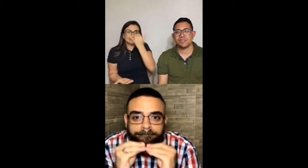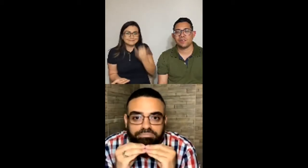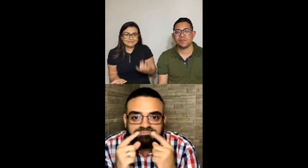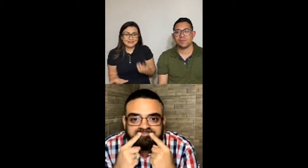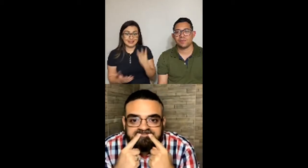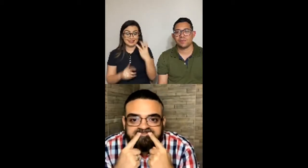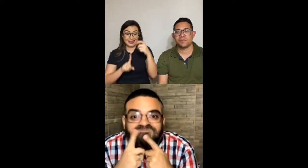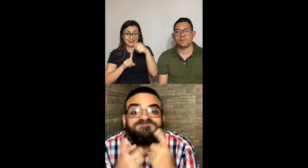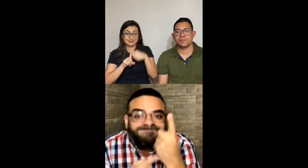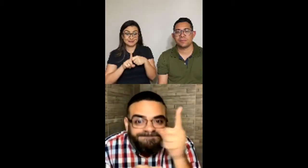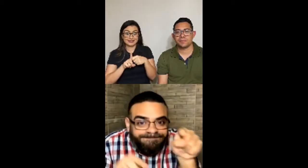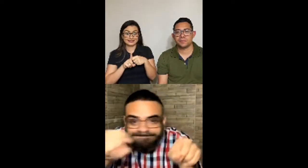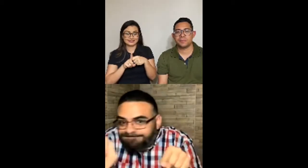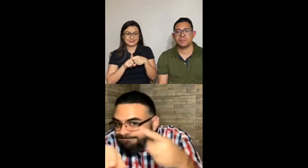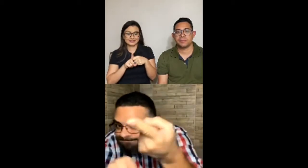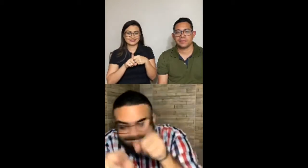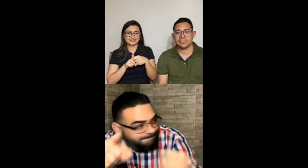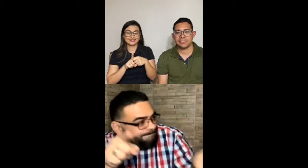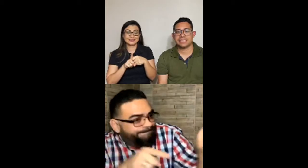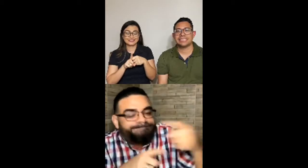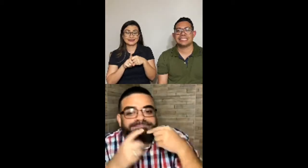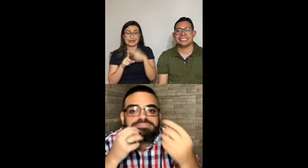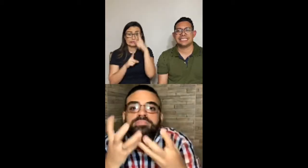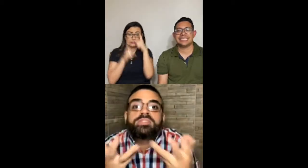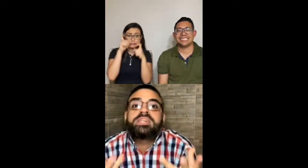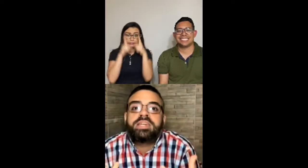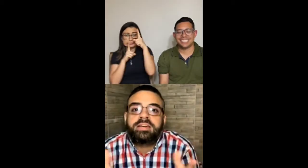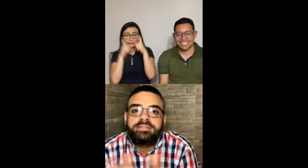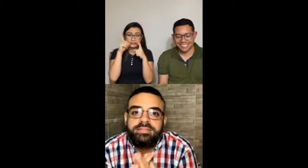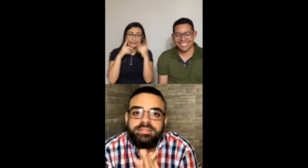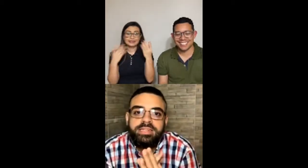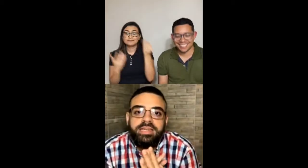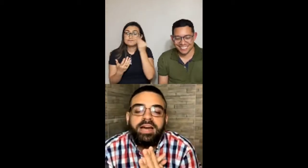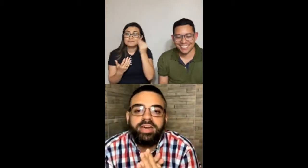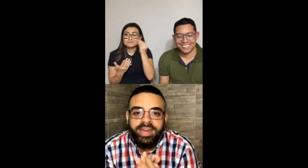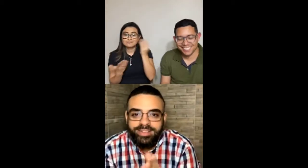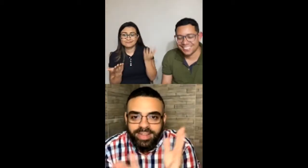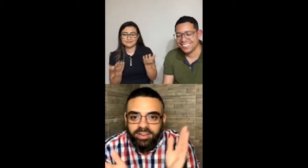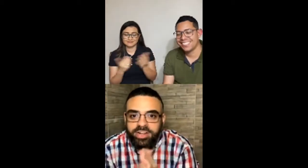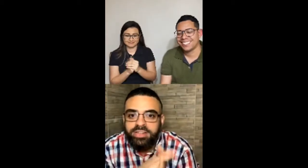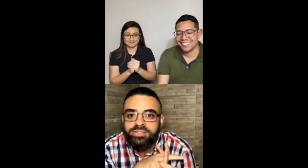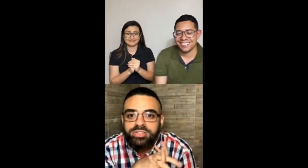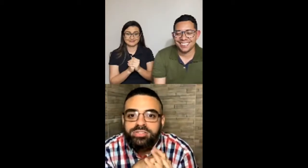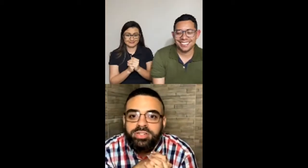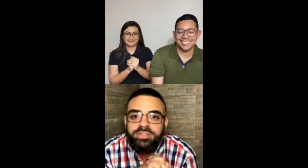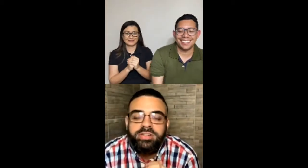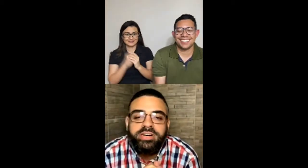ninguém falava nem comigo. Foram 3 meses só.